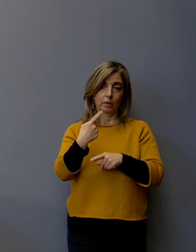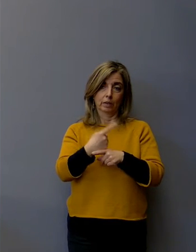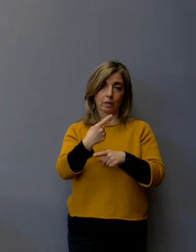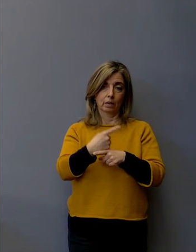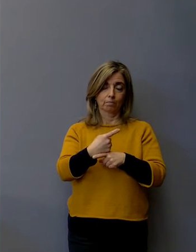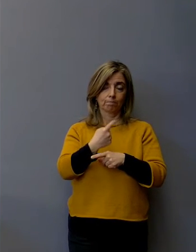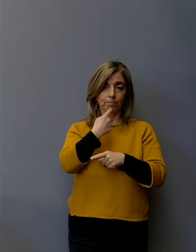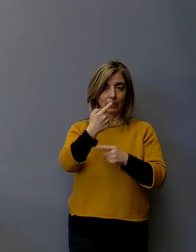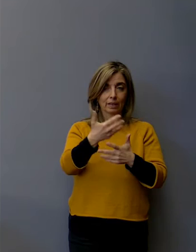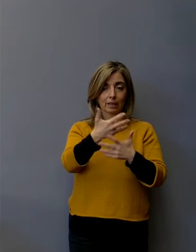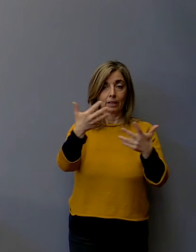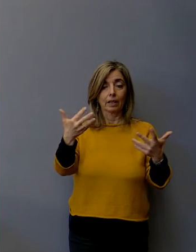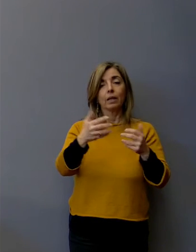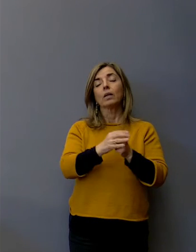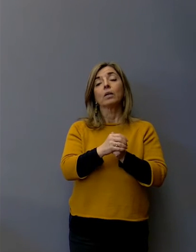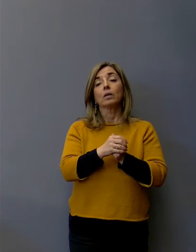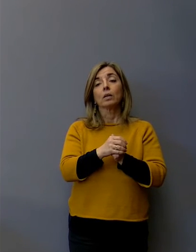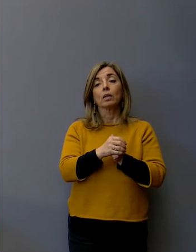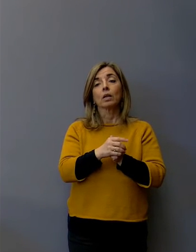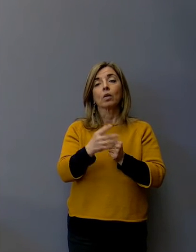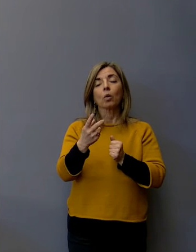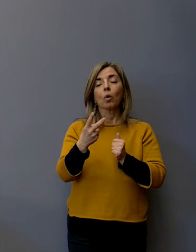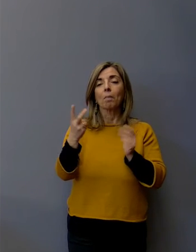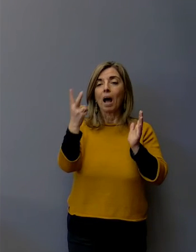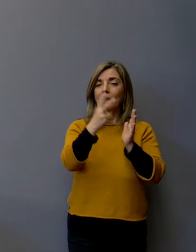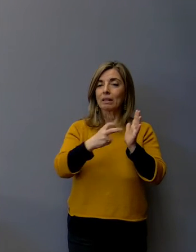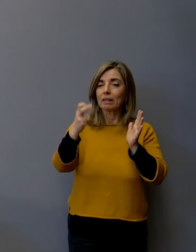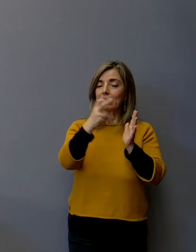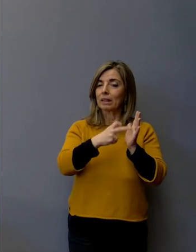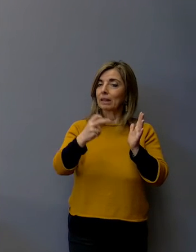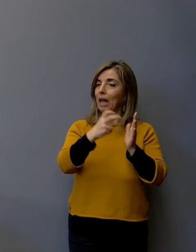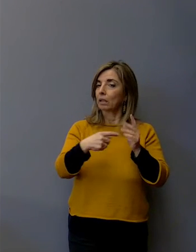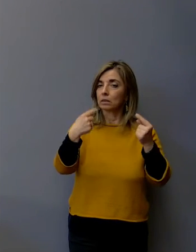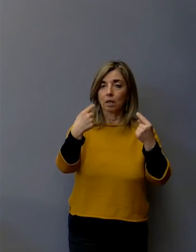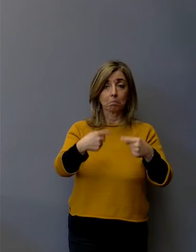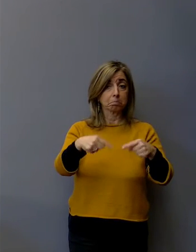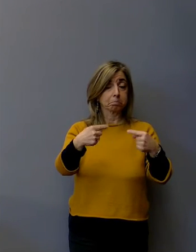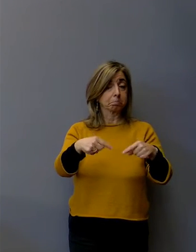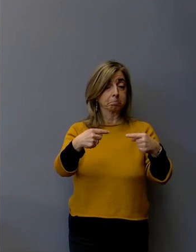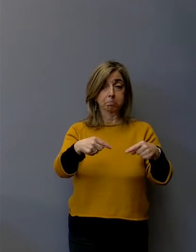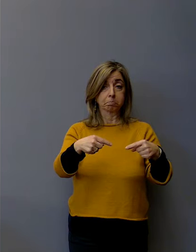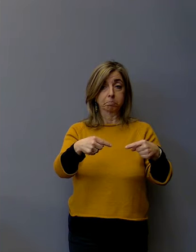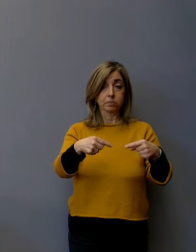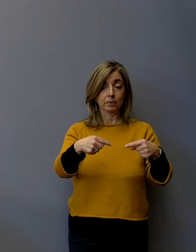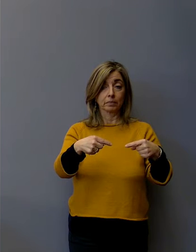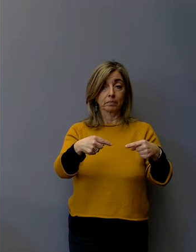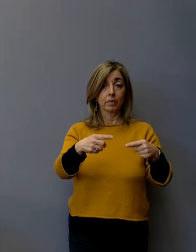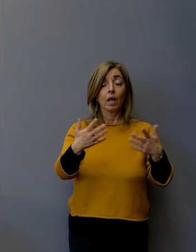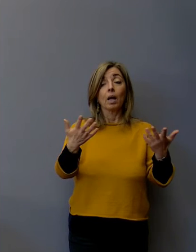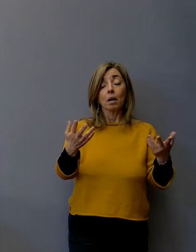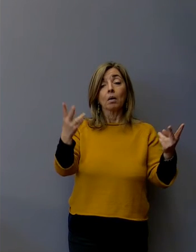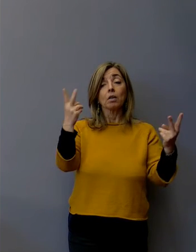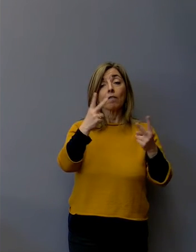rimasta pressoché inalterata la pressione fiscale pur mantenendo inalterata sennò migliorata attività di